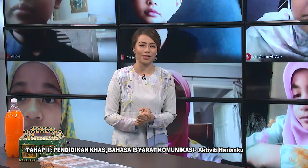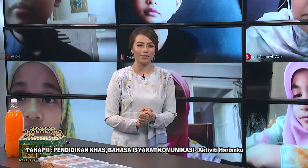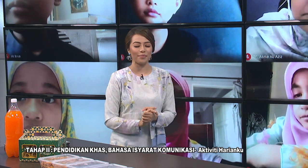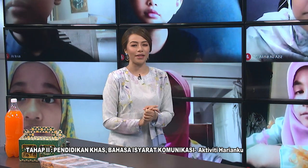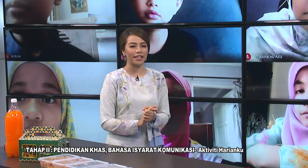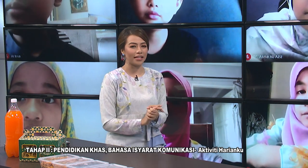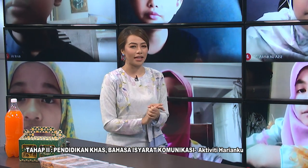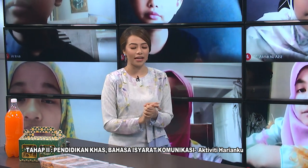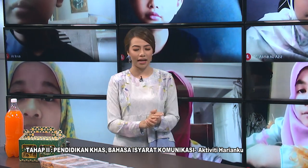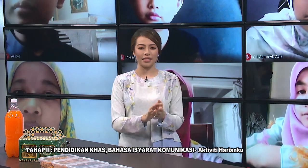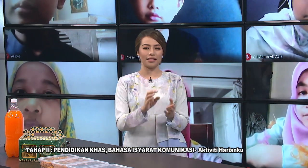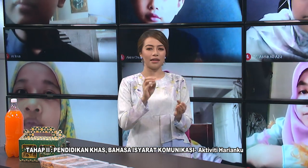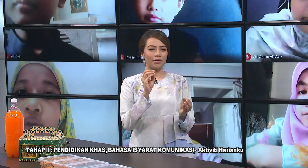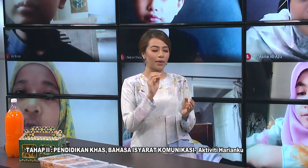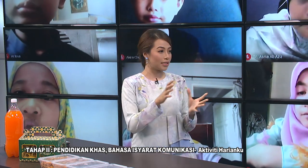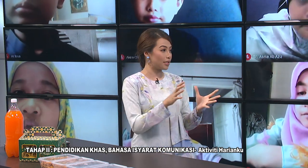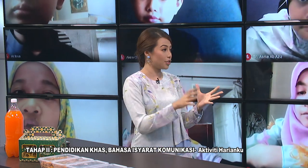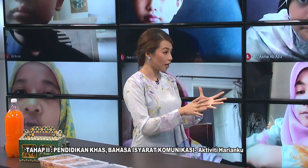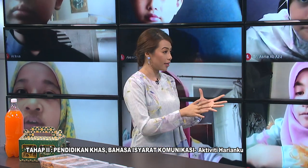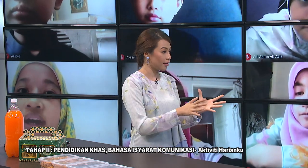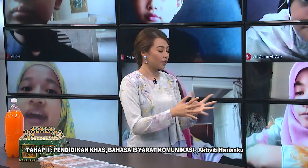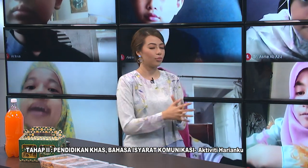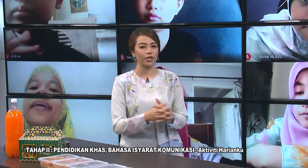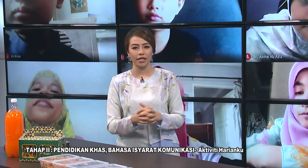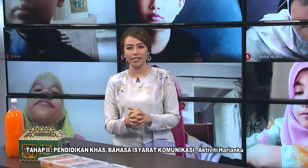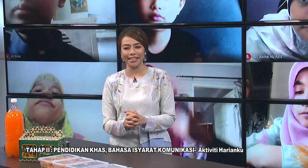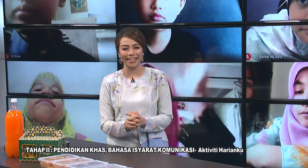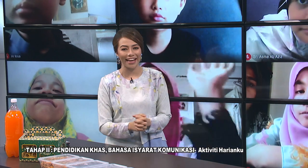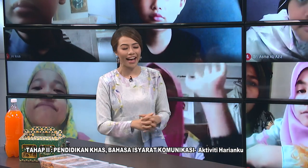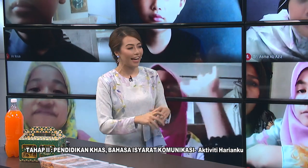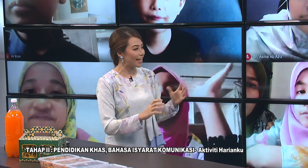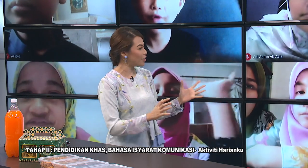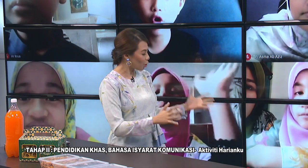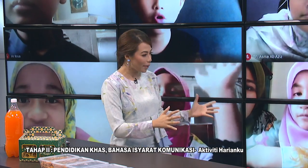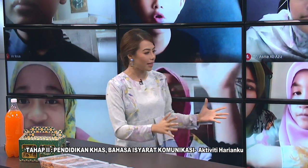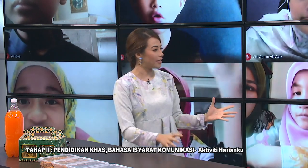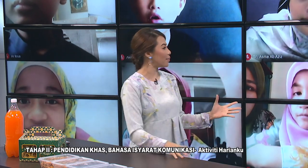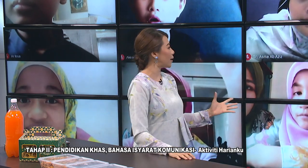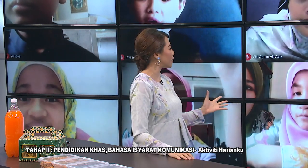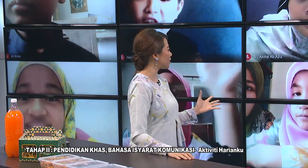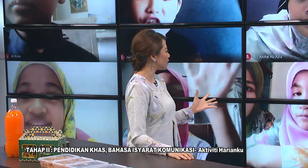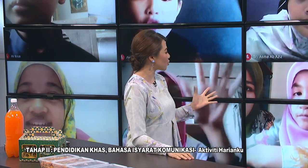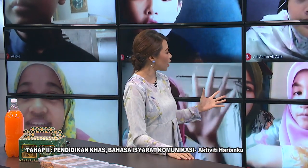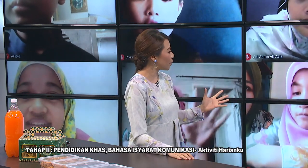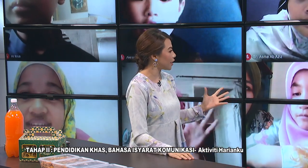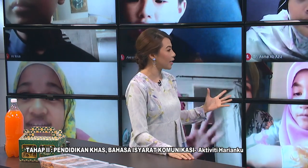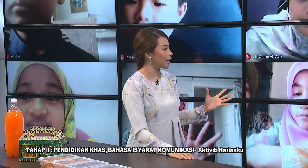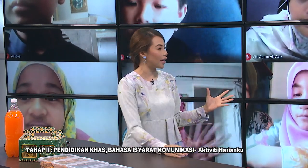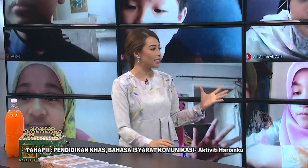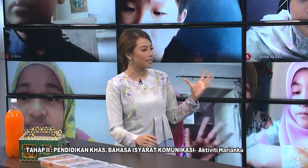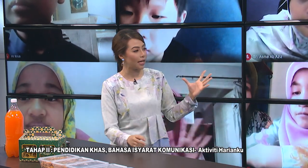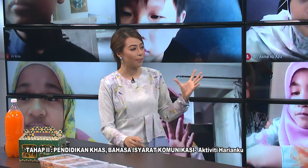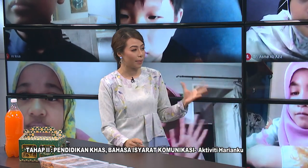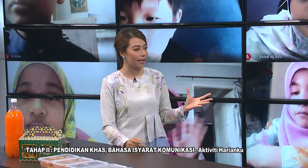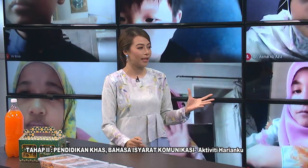untuk subjek pendidikan khas bahasa isyarat komunikasi dengan adik-adik yang comel daripada Sekolah Pendidikan